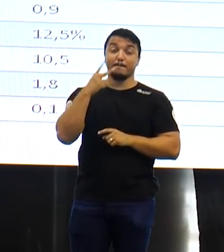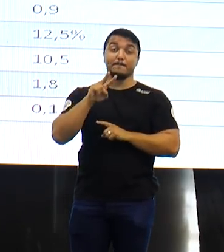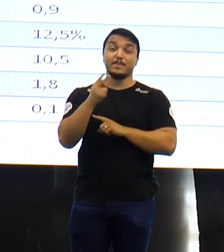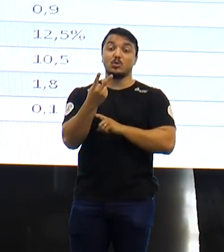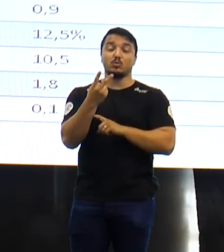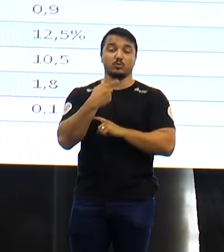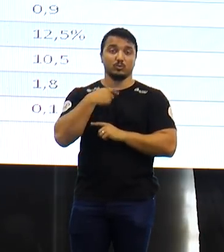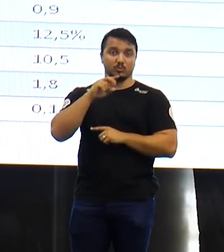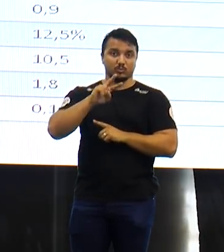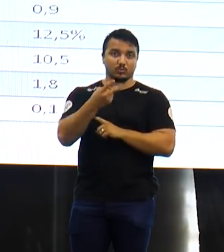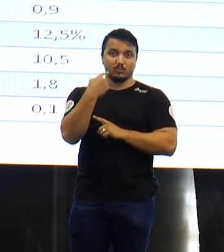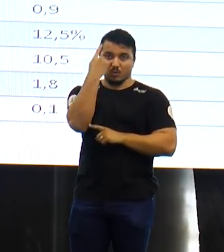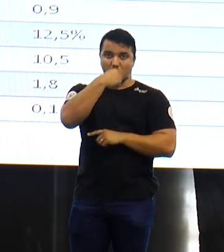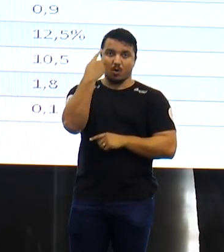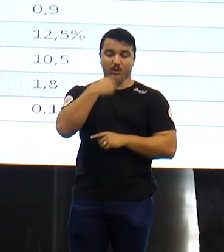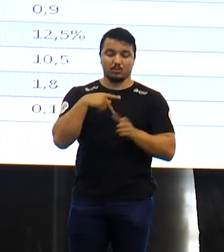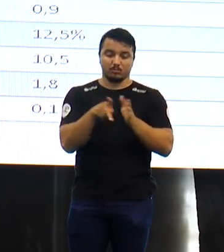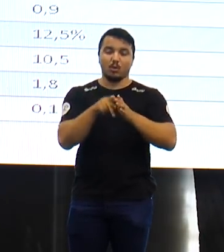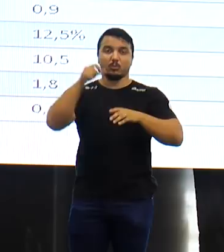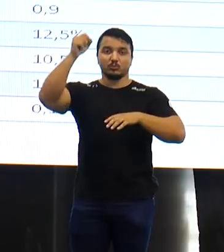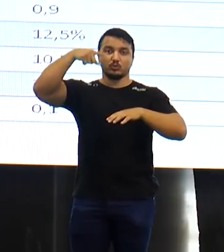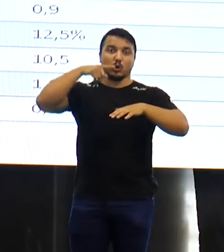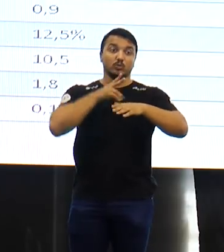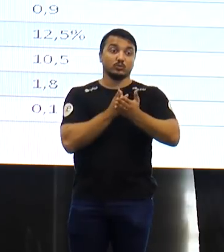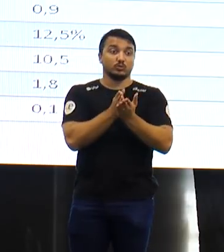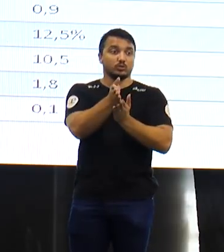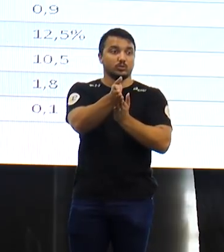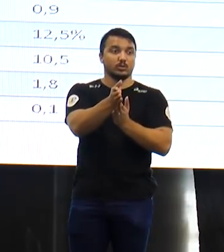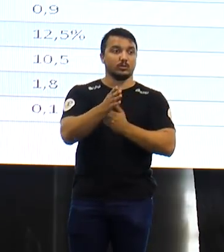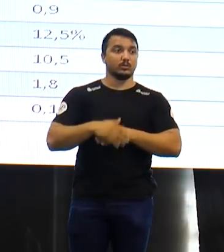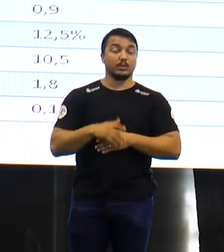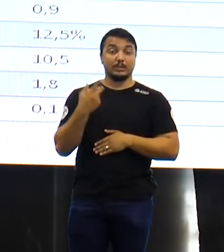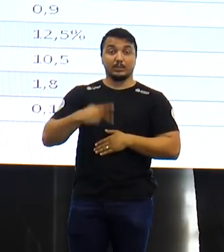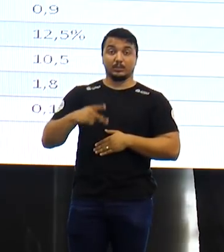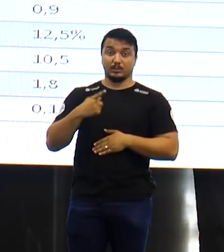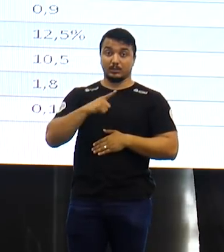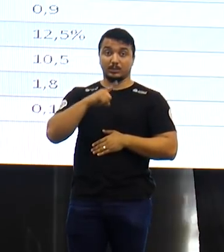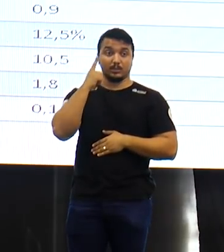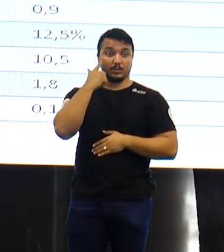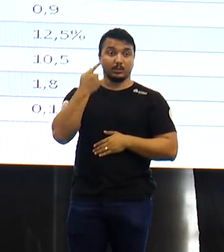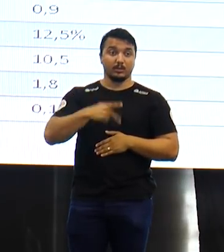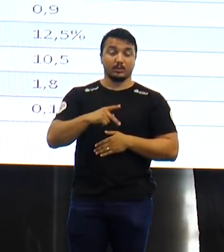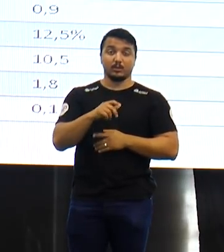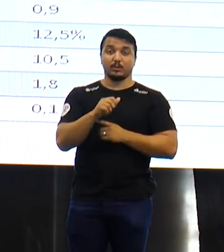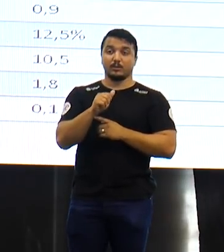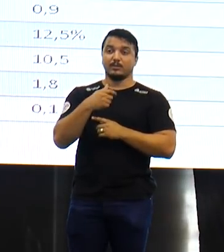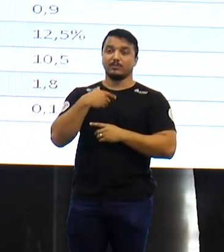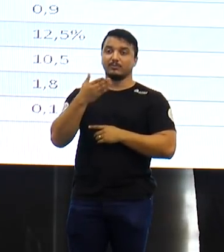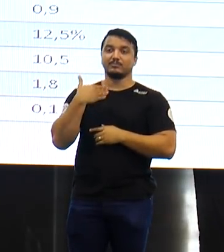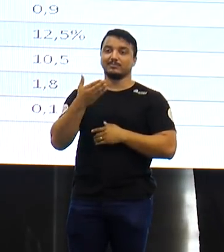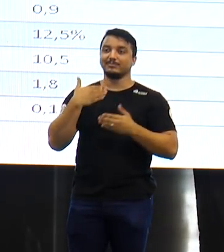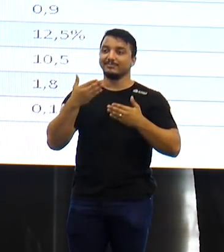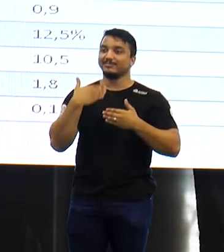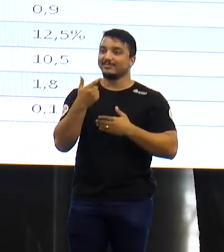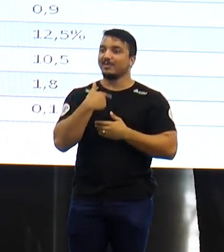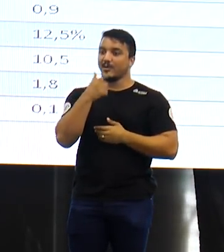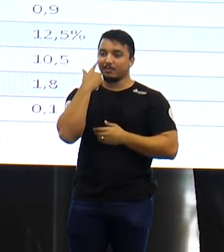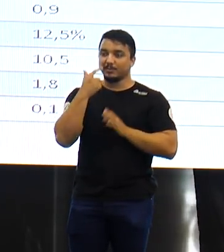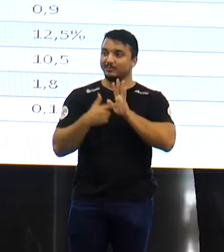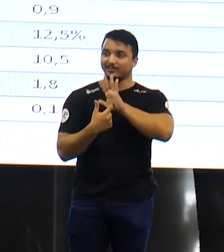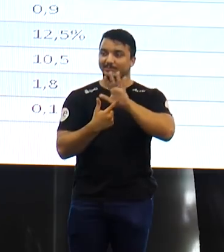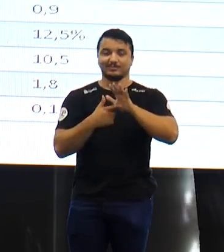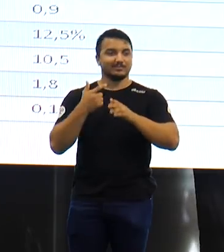direta, segundo a Agência Nacional de Energia Elétrica. E com vocês se abanando, eu nem precisaria dizer